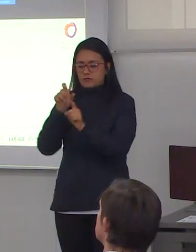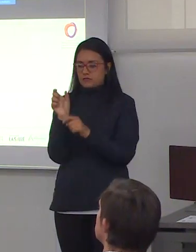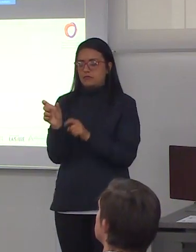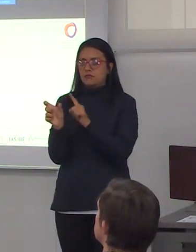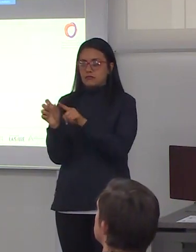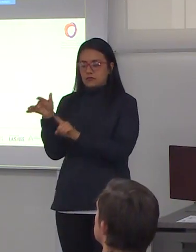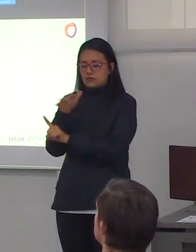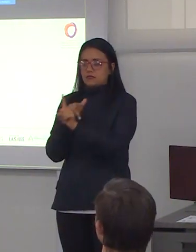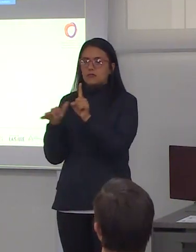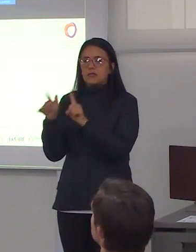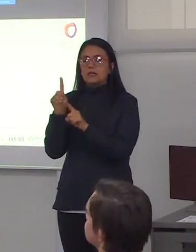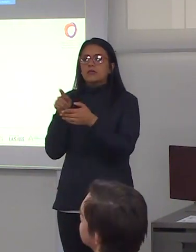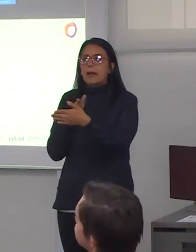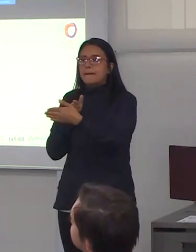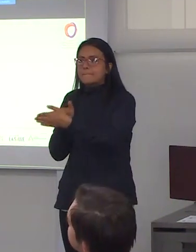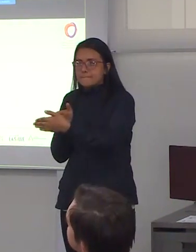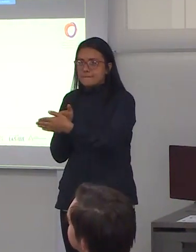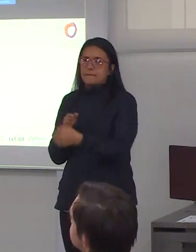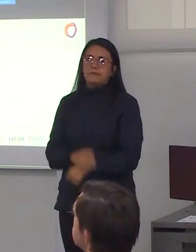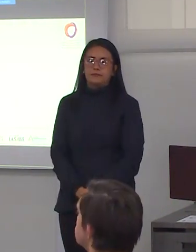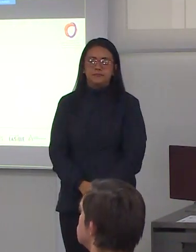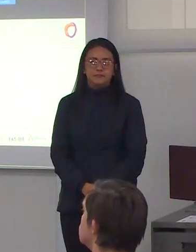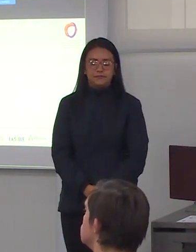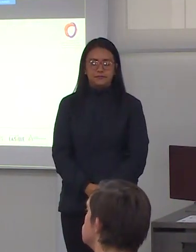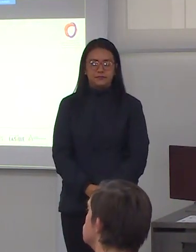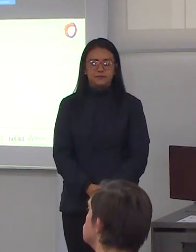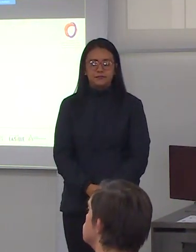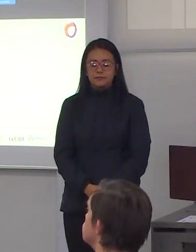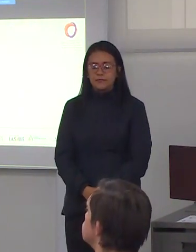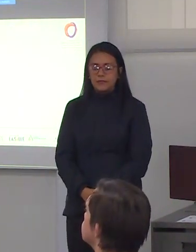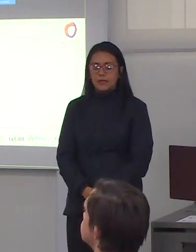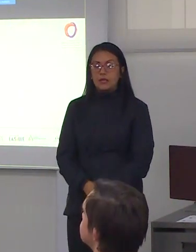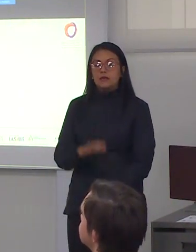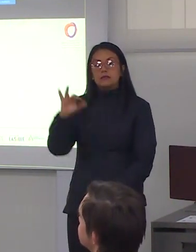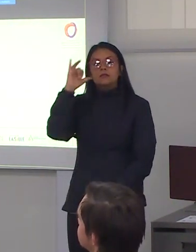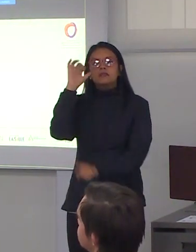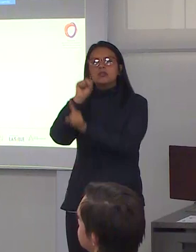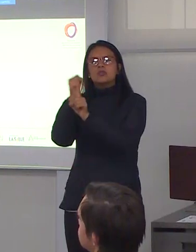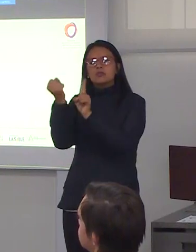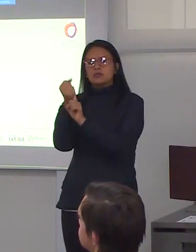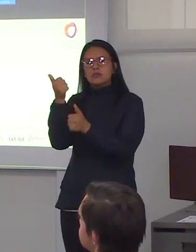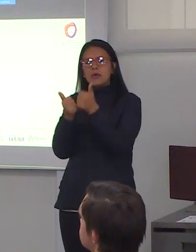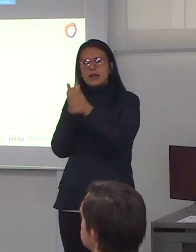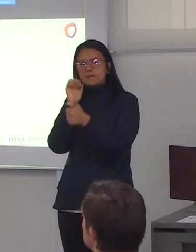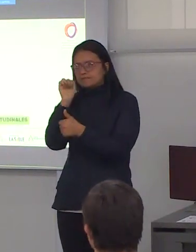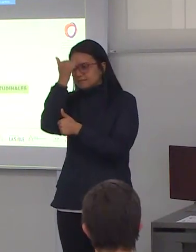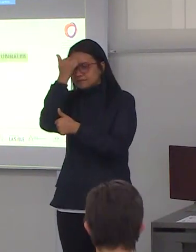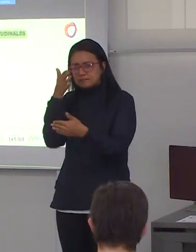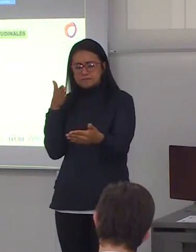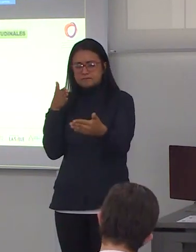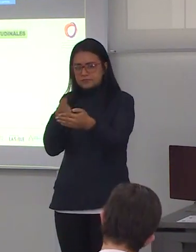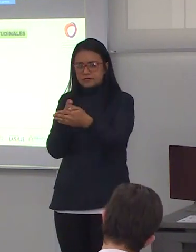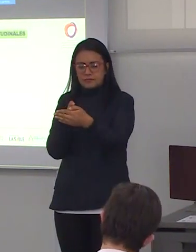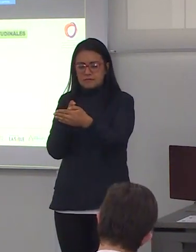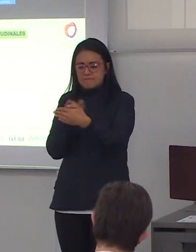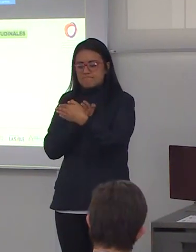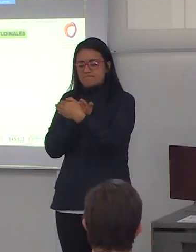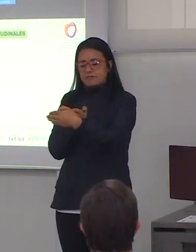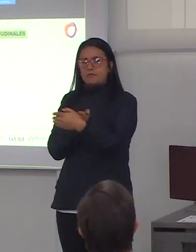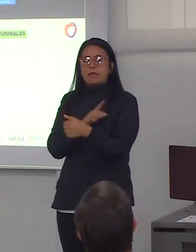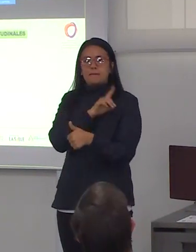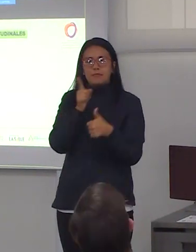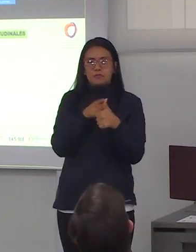elemento de la ecuación serían las barreras que tenemos en psicosocial ¿cuáles son las principales barreras? la primera